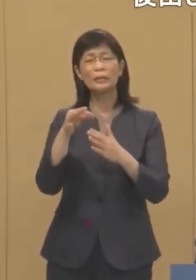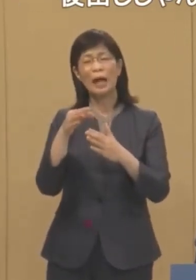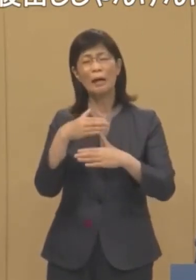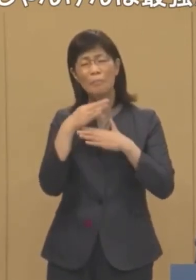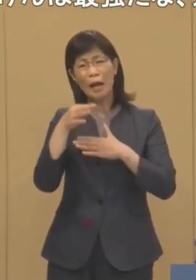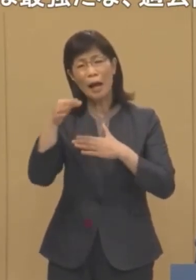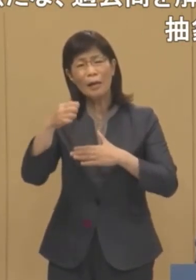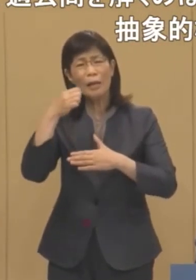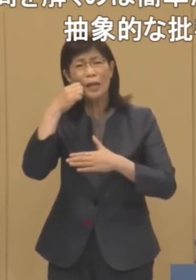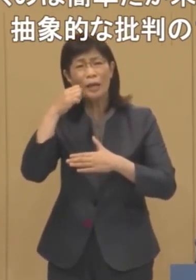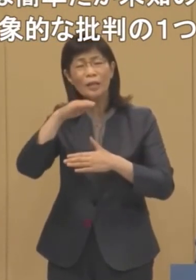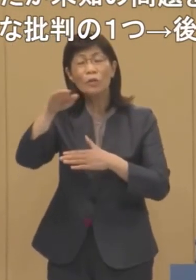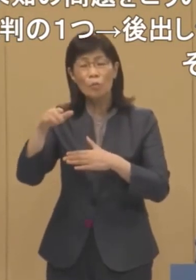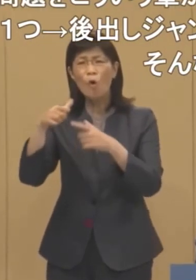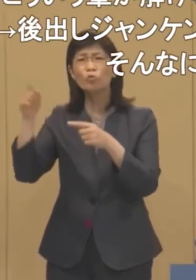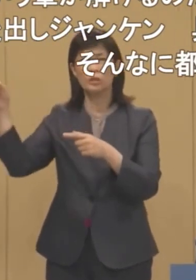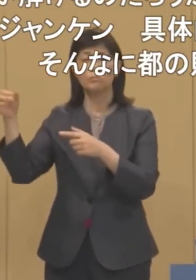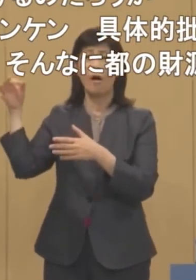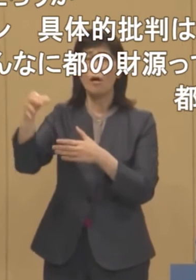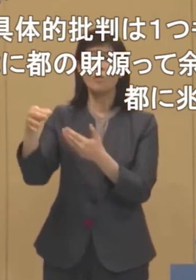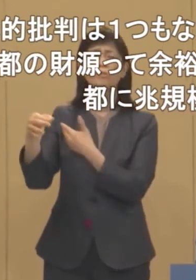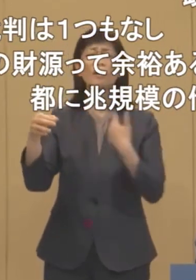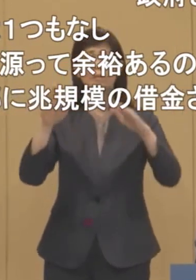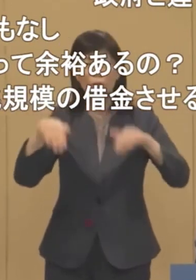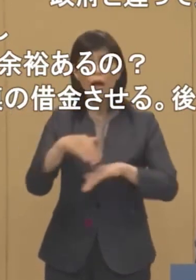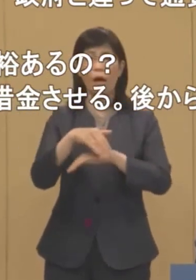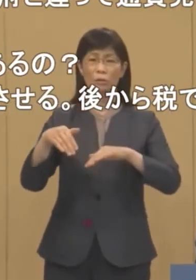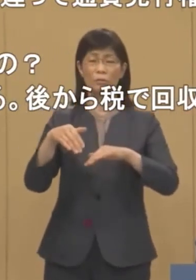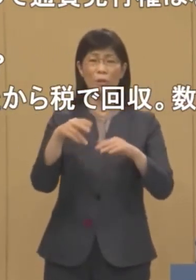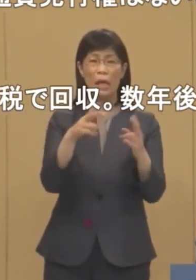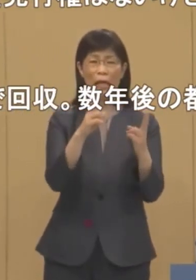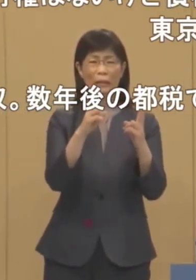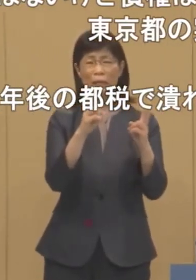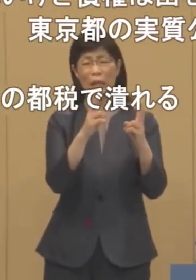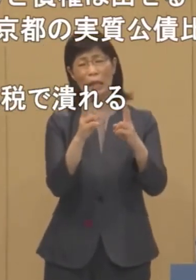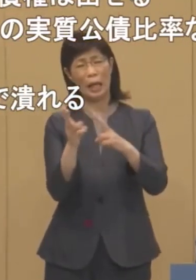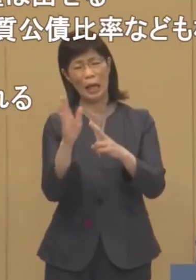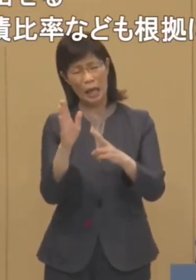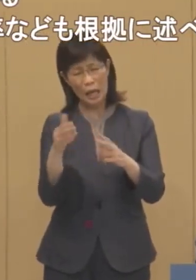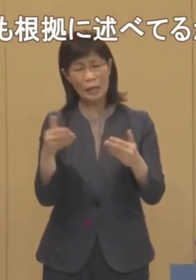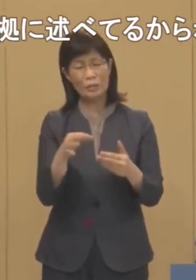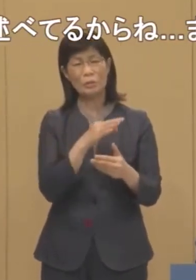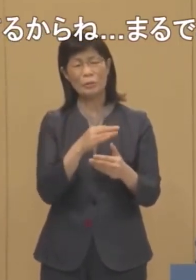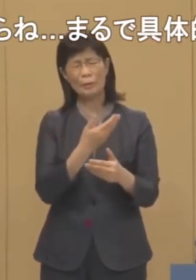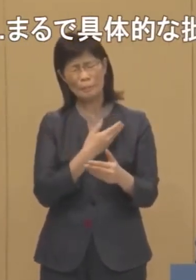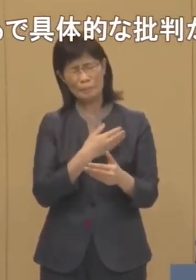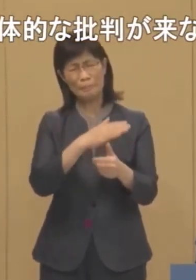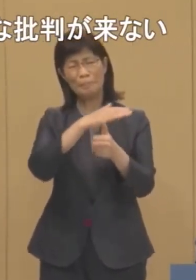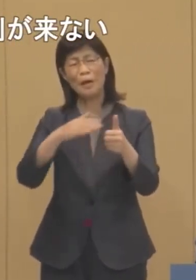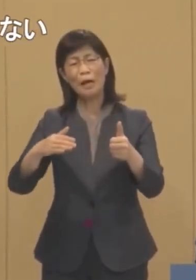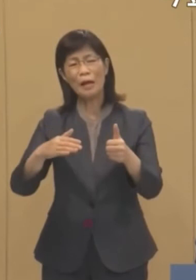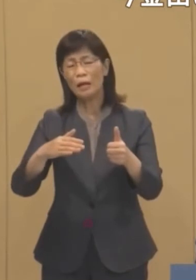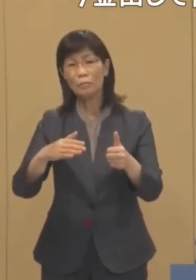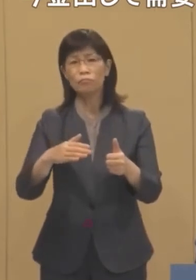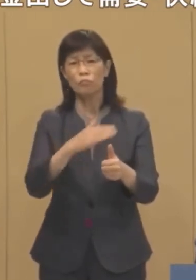その家賃を国が支払うこともできました会社をつぶさないために従業員を解雇しなければならない場合でもお子